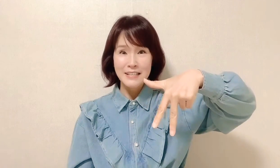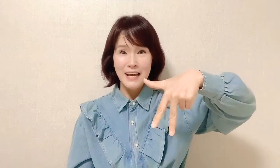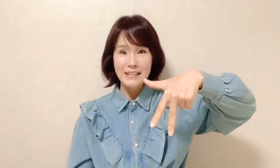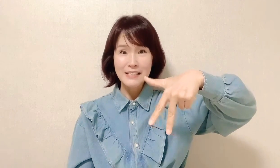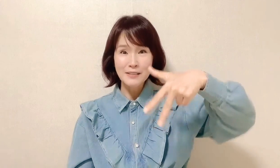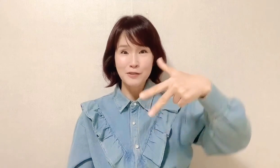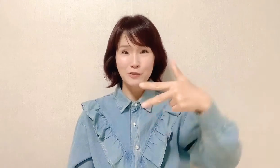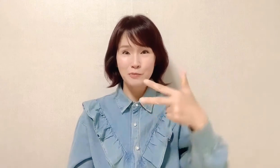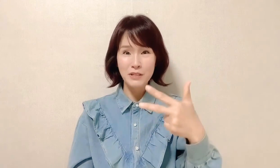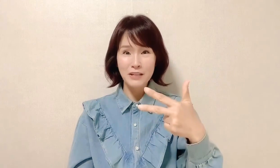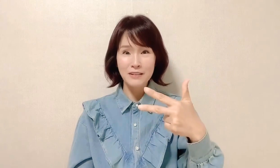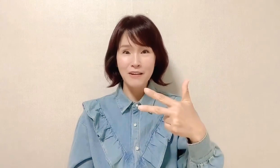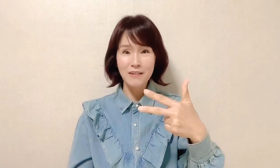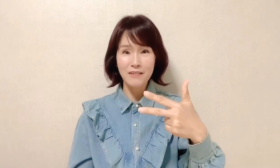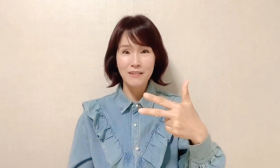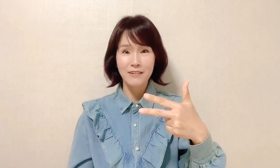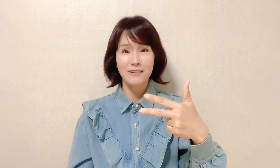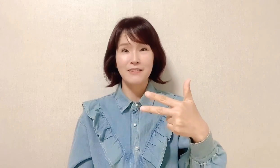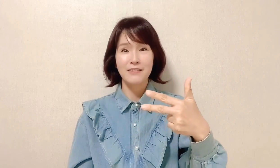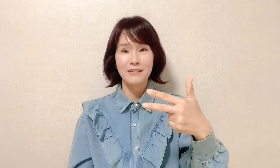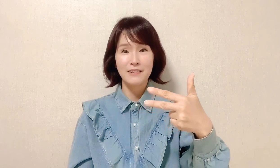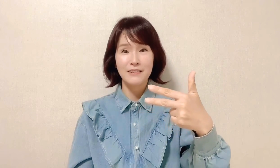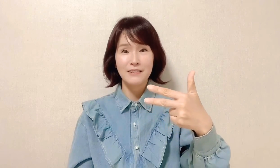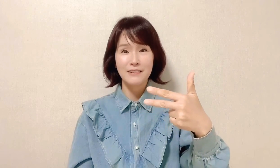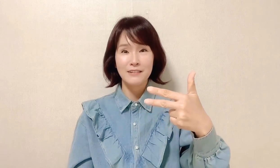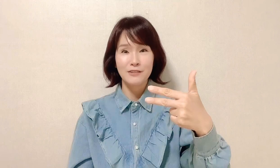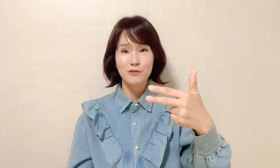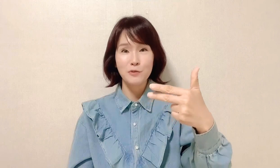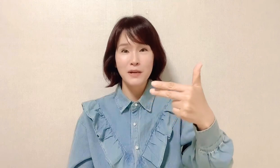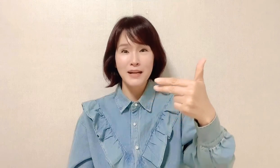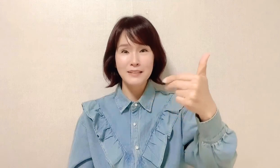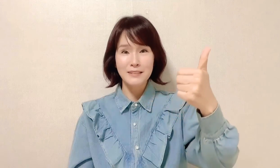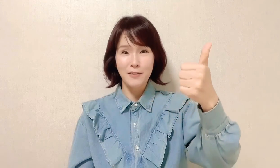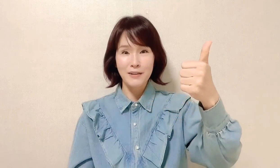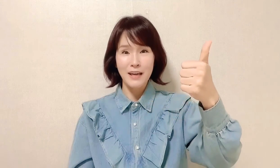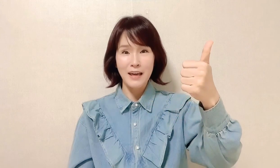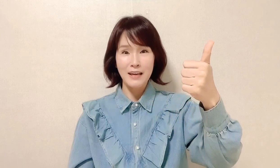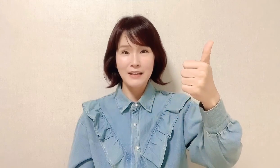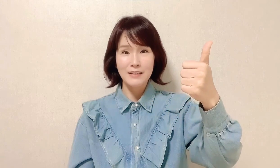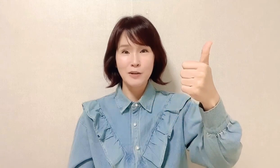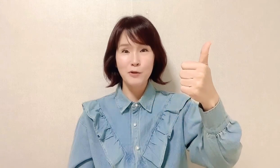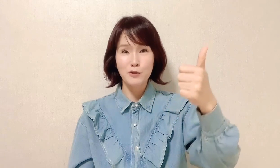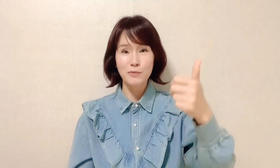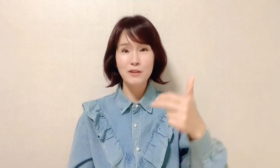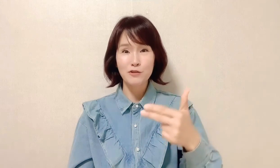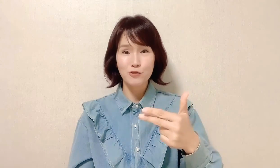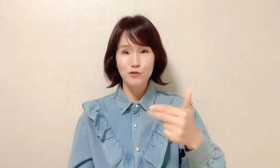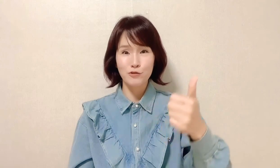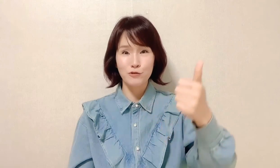지읒자를 눕히셔서 두 손가락은 이렇게 접어주시면 주.